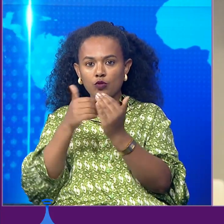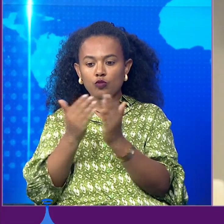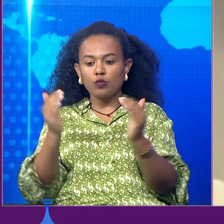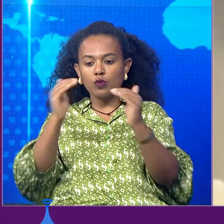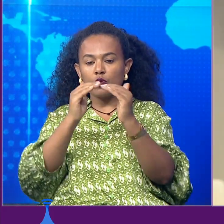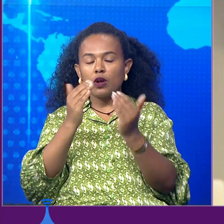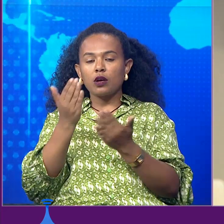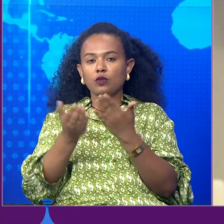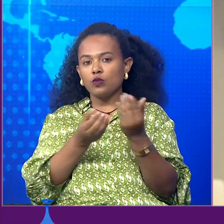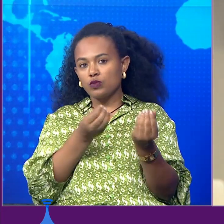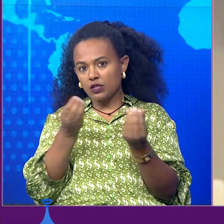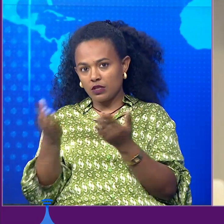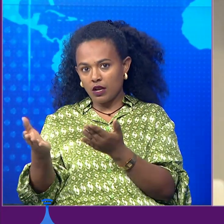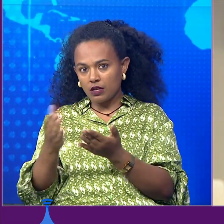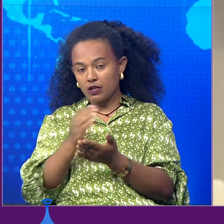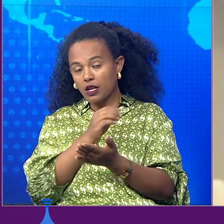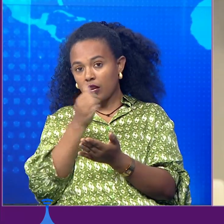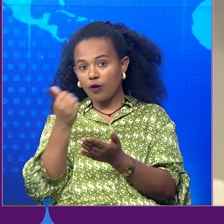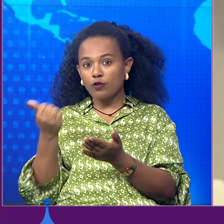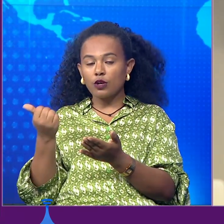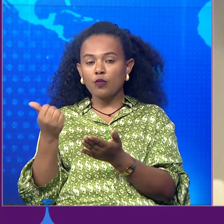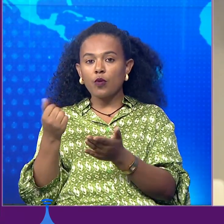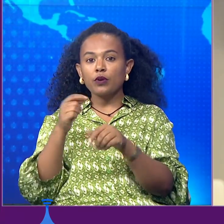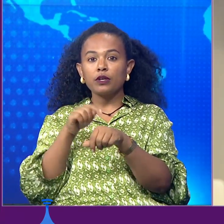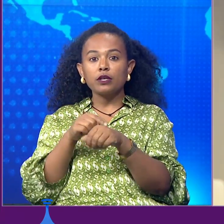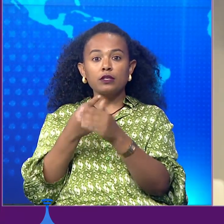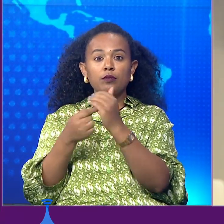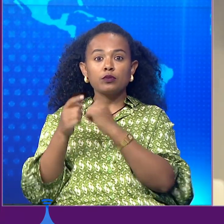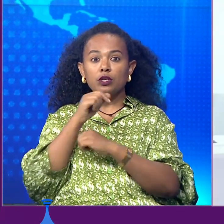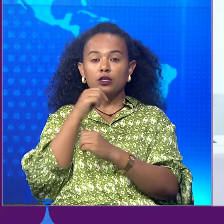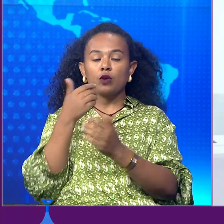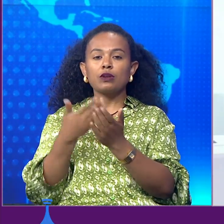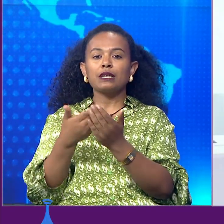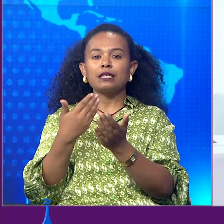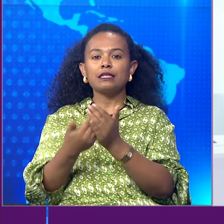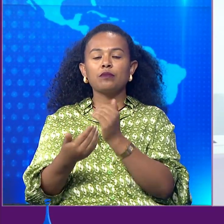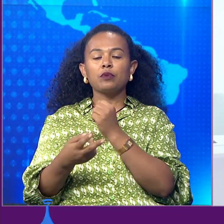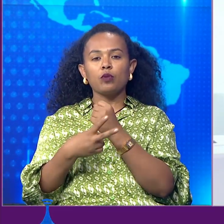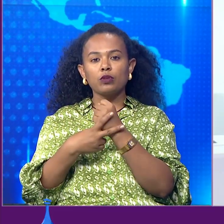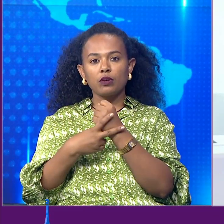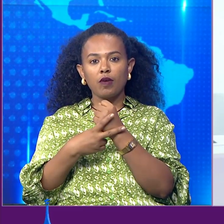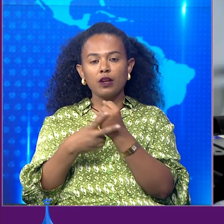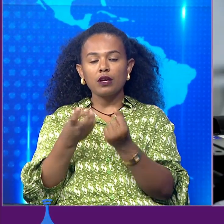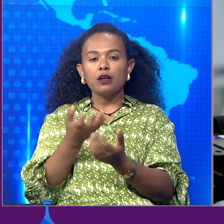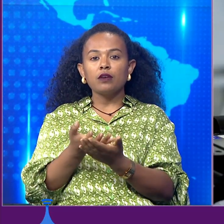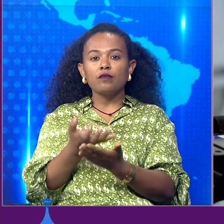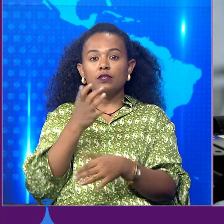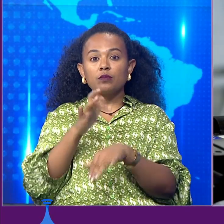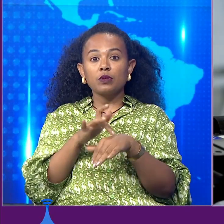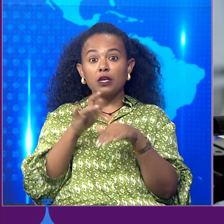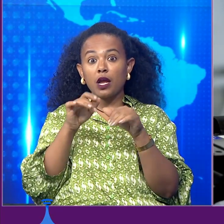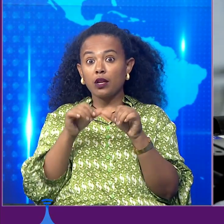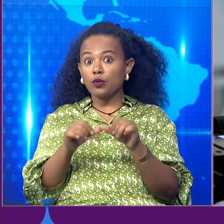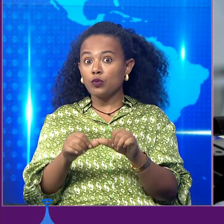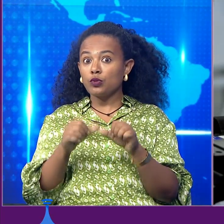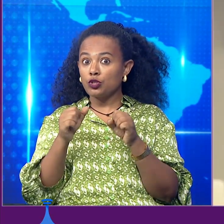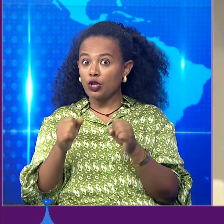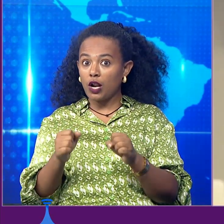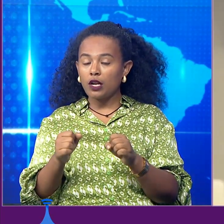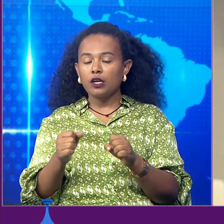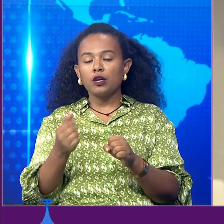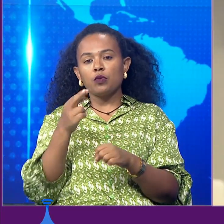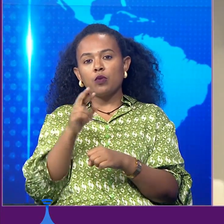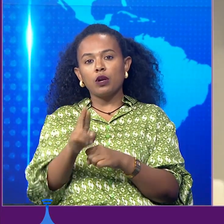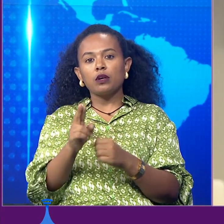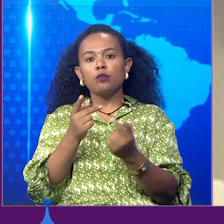ይሰጣል። ሌላው ደግሞ ጊዜ ብቻ ሳይሆን ገንዘብ ይቆጥባል። ኢንቨስትመንት ላይ ሊሆን ይችላል አገልግሎት የምፈልገው ወይ ደግሞ